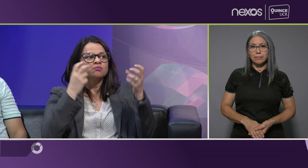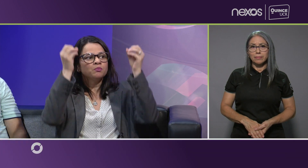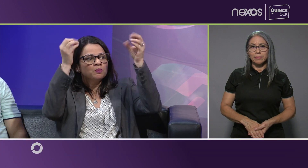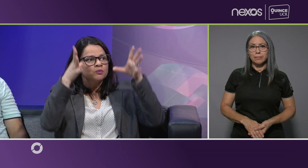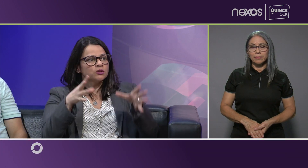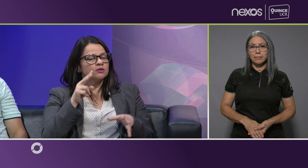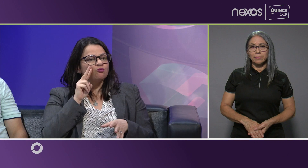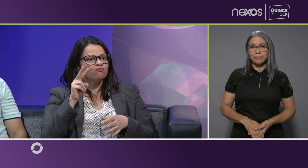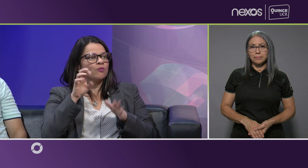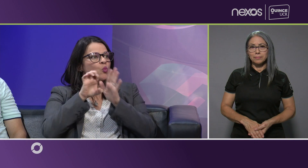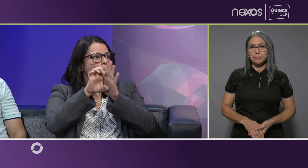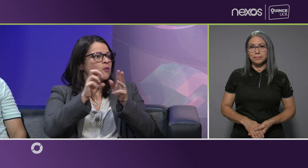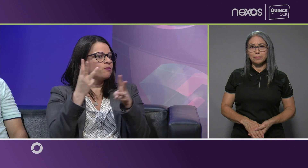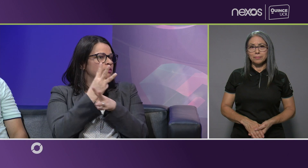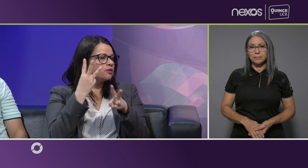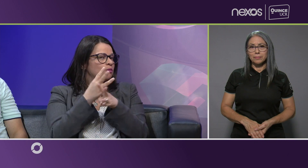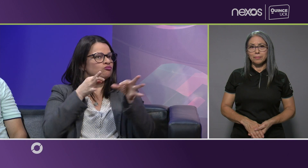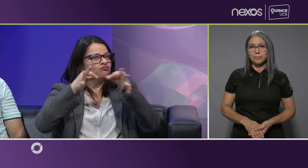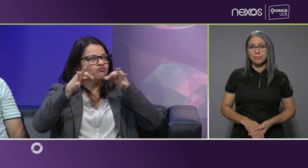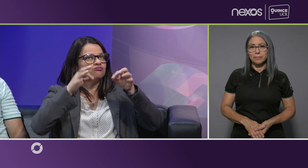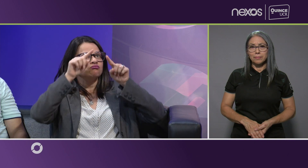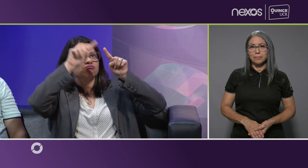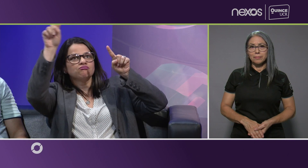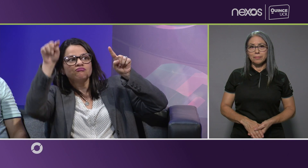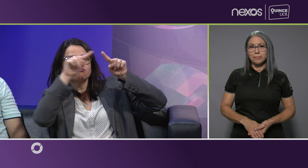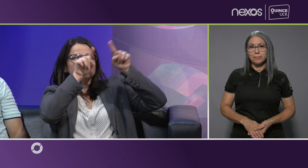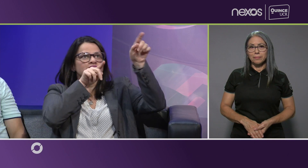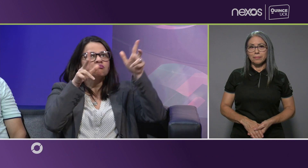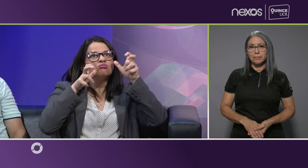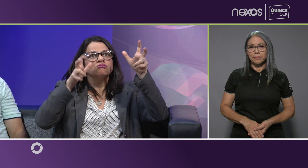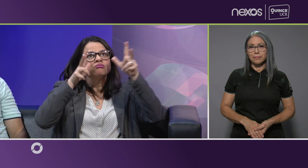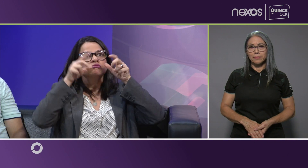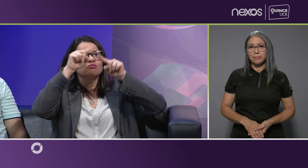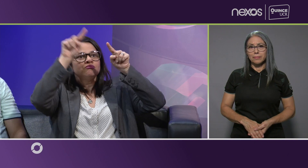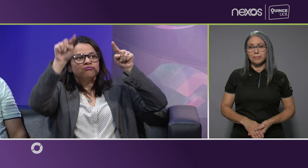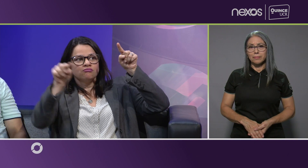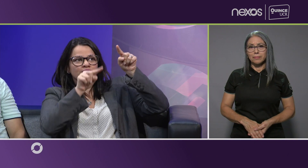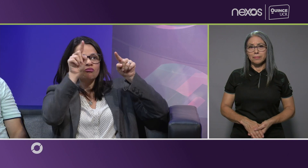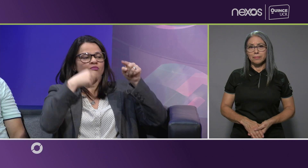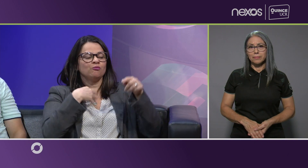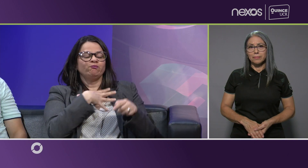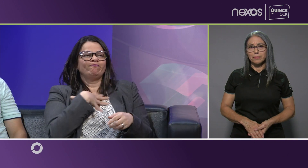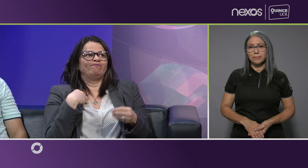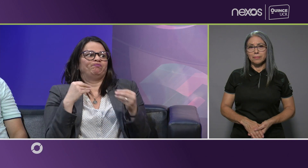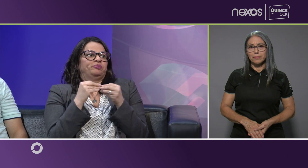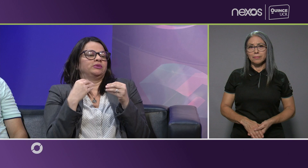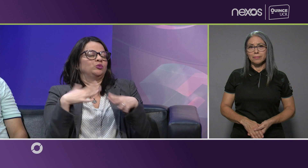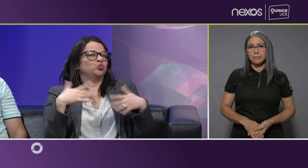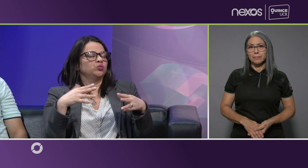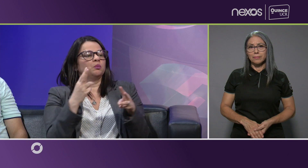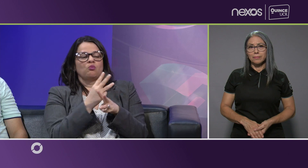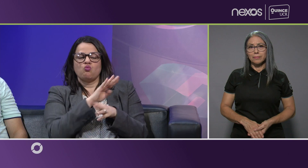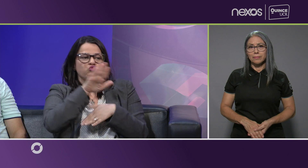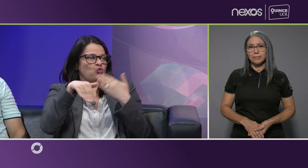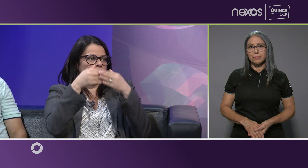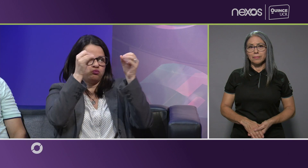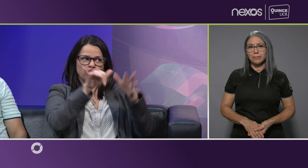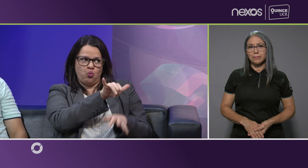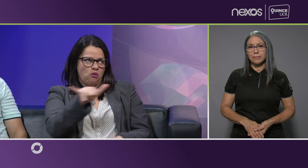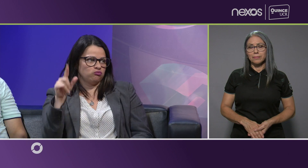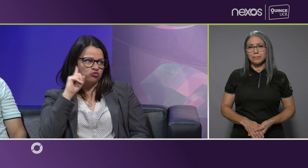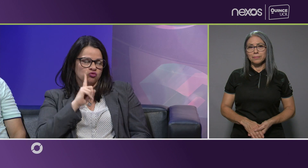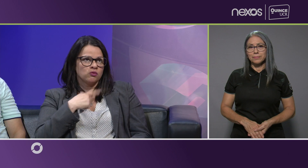la vida eran, por ejemplo, matemáticas, hacían las figuras, los círculos, y a mí me